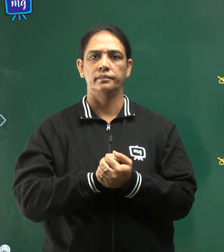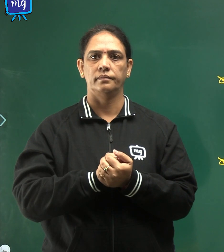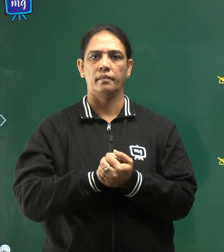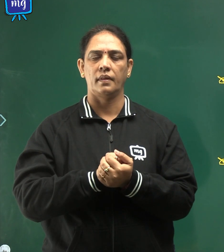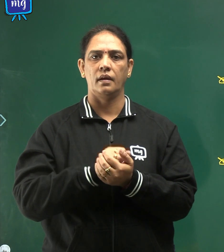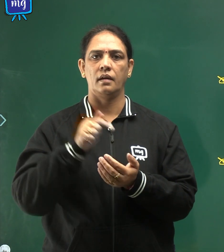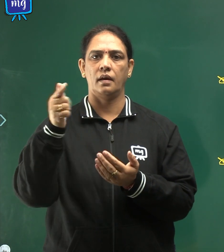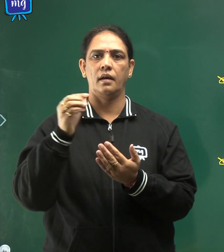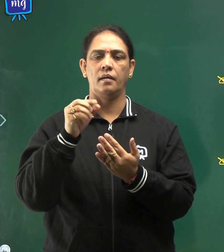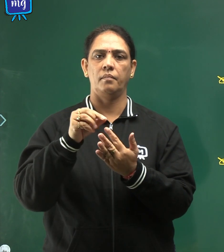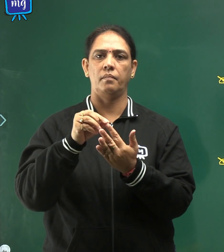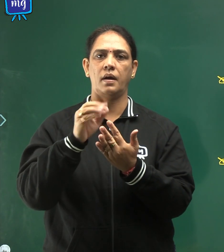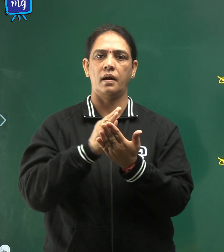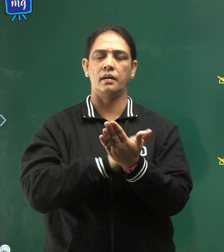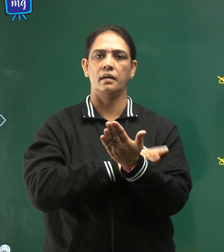के भाग